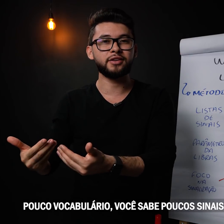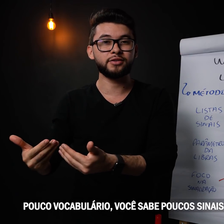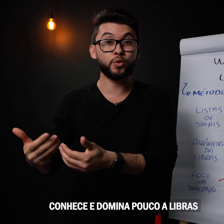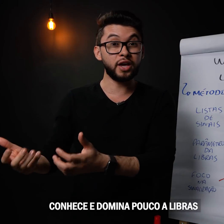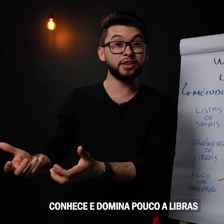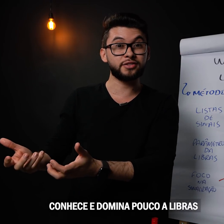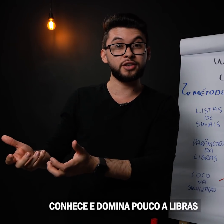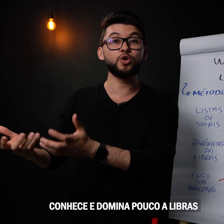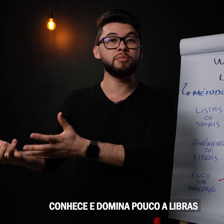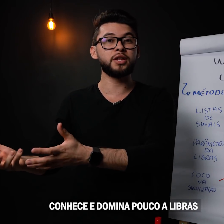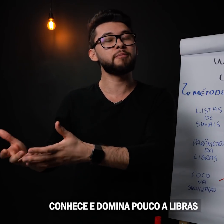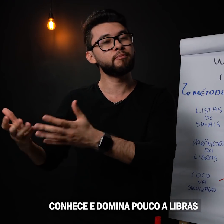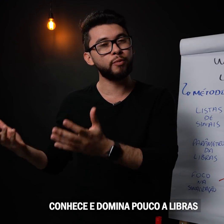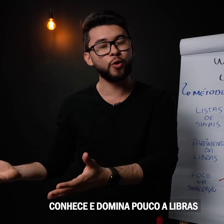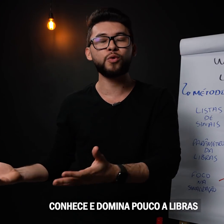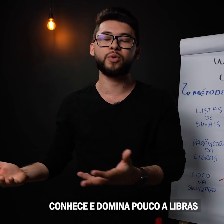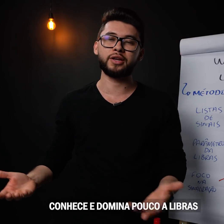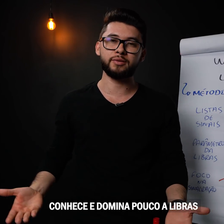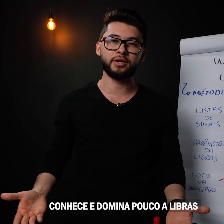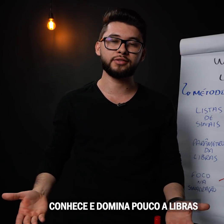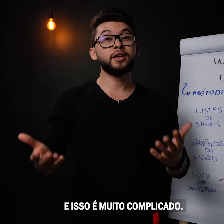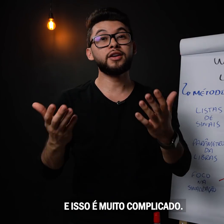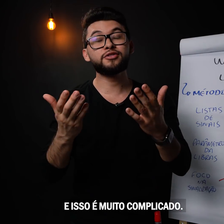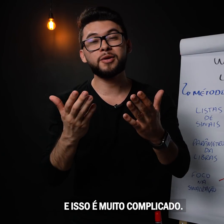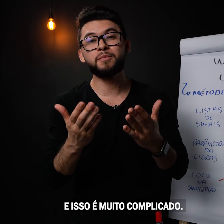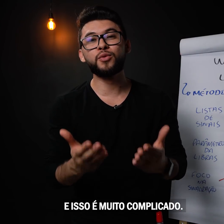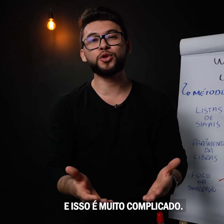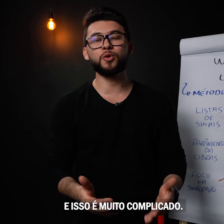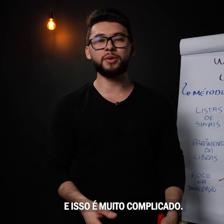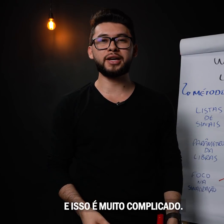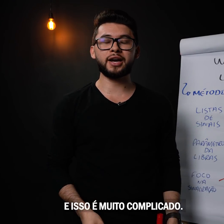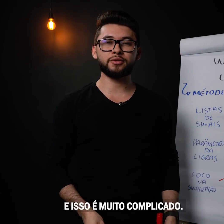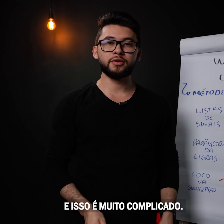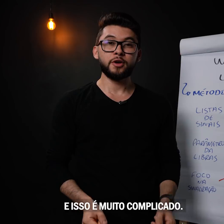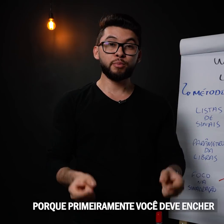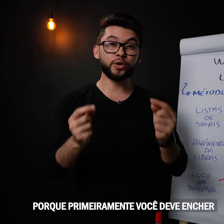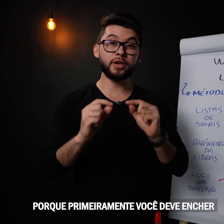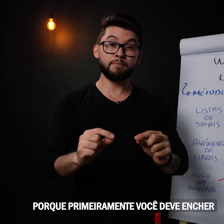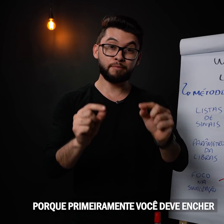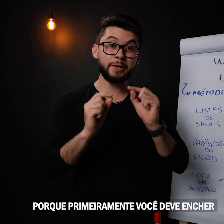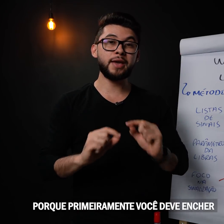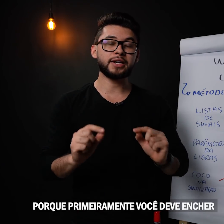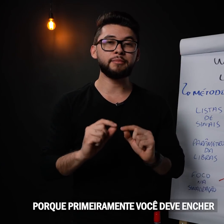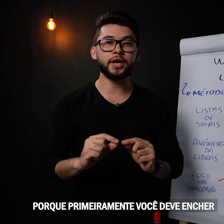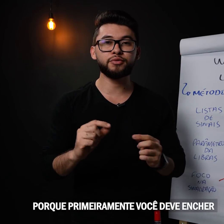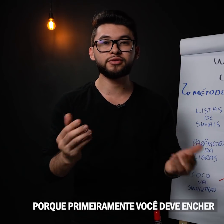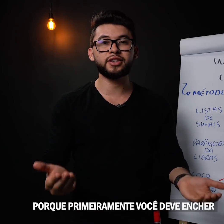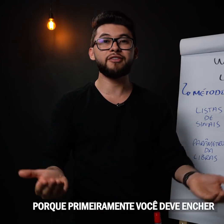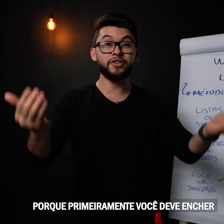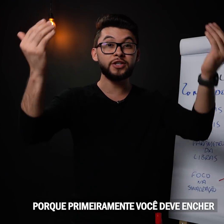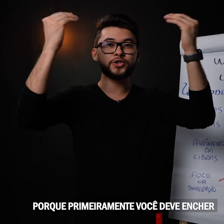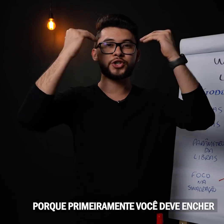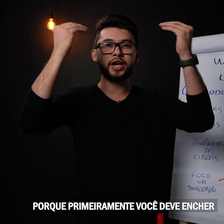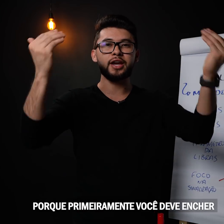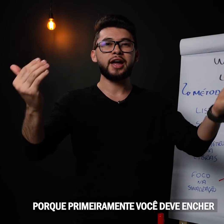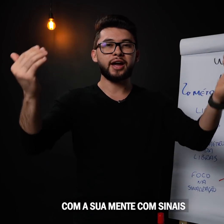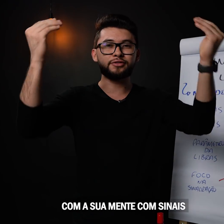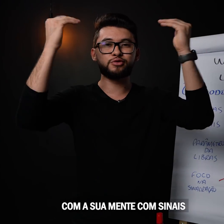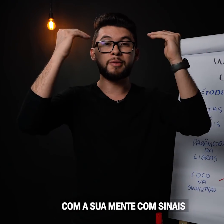sinais, conhece e domina pouco a Libras. E isso é muito complicado, porque primeiramente você deve encher a sua